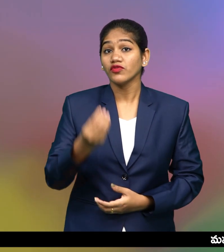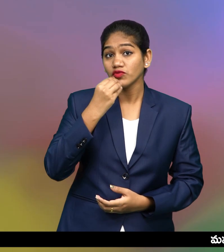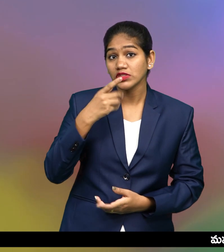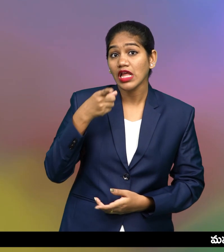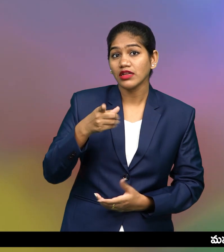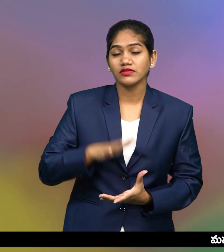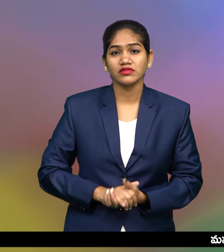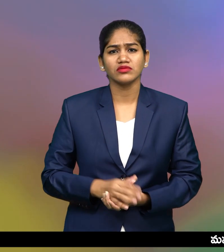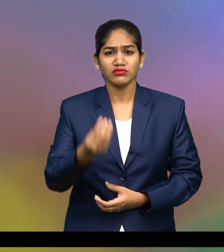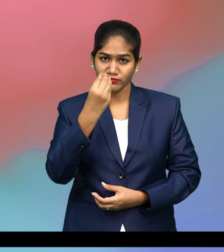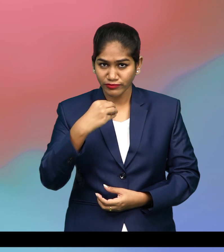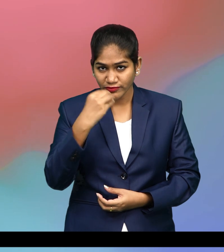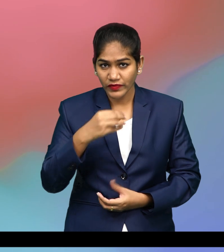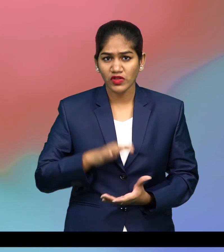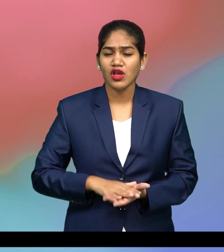మనం తినే ఆహారాన్ని సాధారణంగా